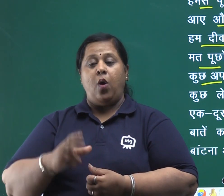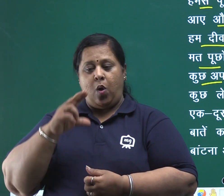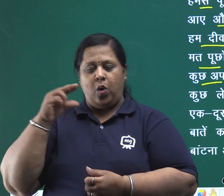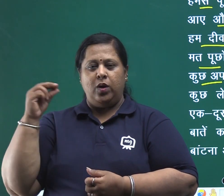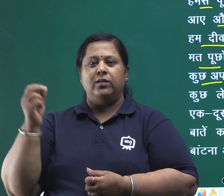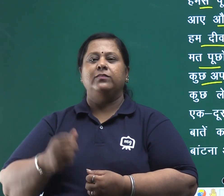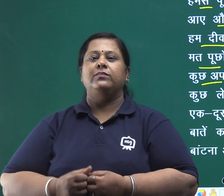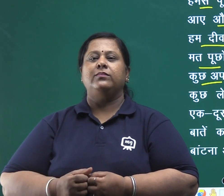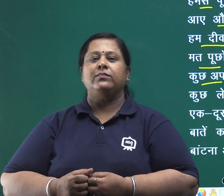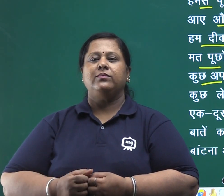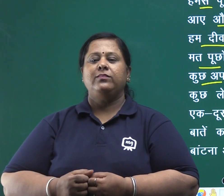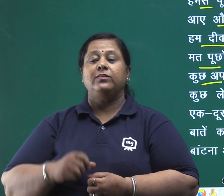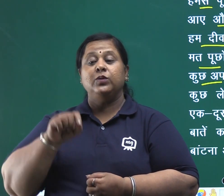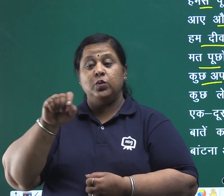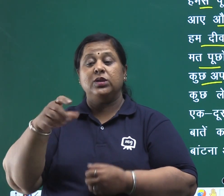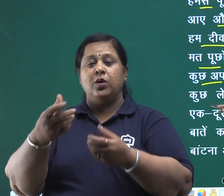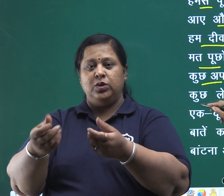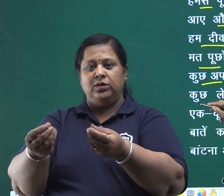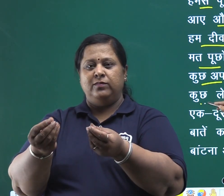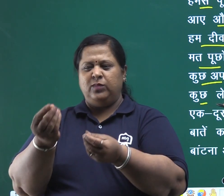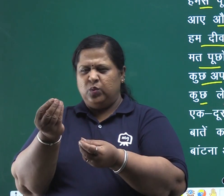और उसका कुछ